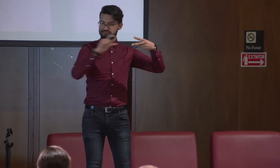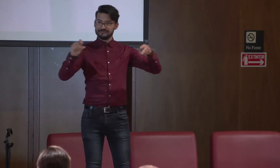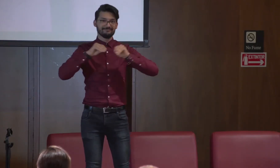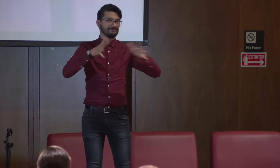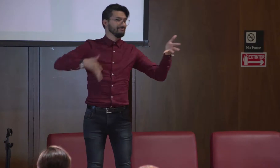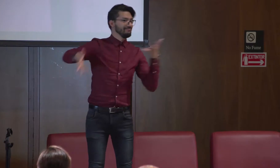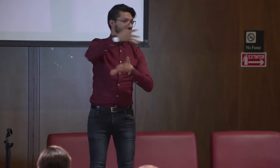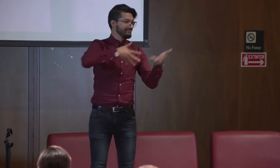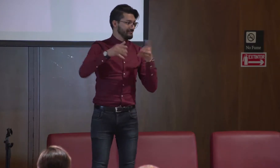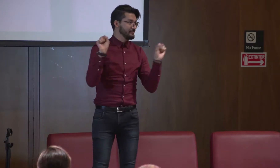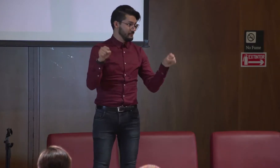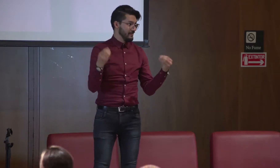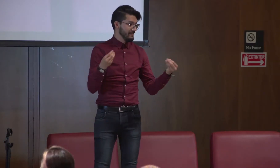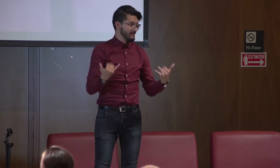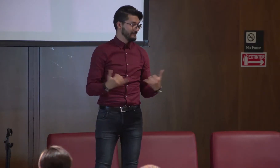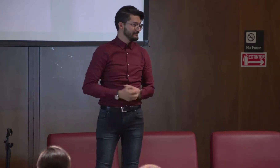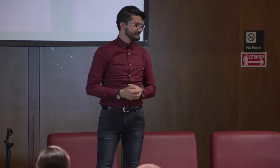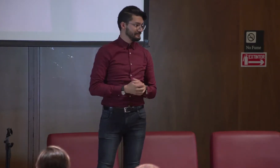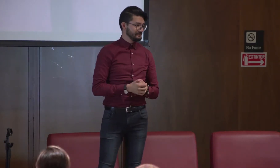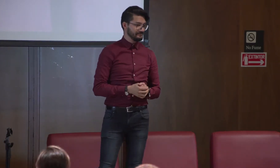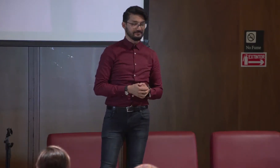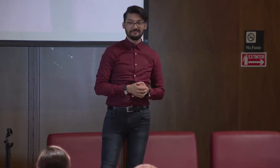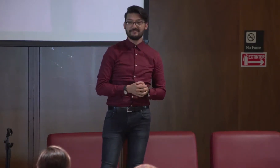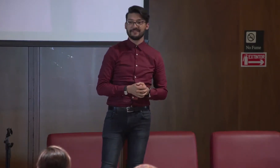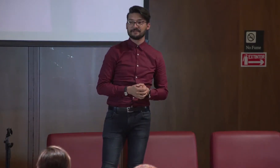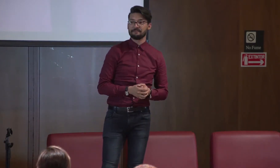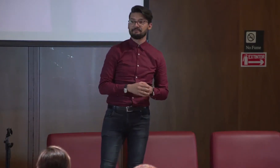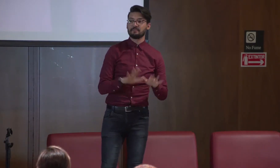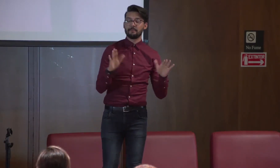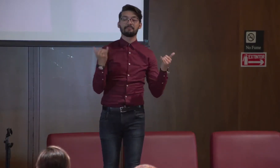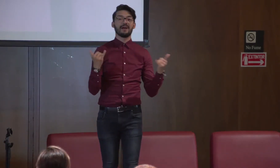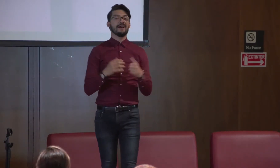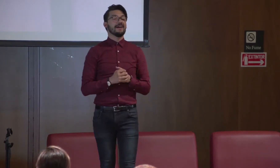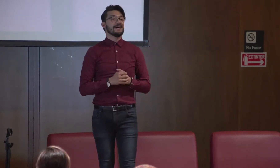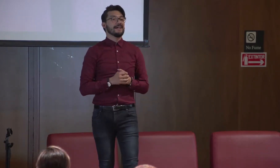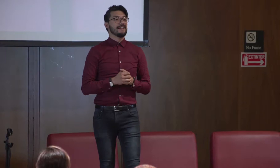De esa manera pueden ustedes compartir todas las publicaciones relacionadas con este evento.